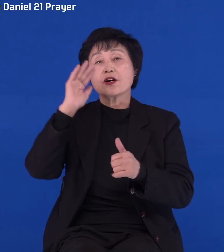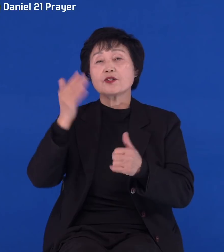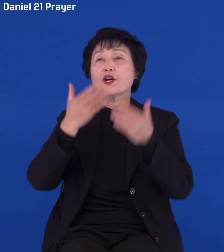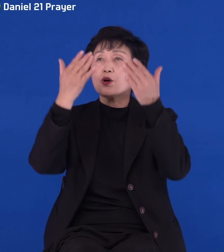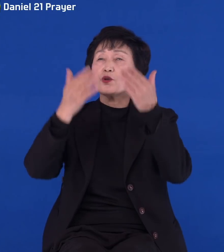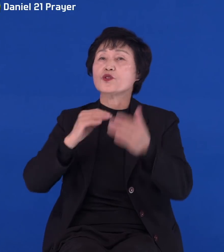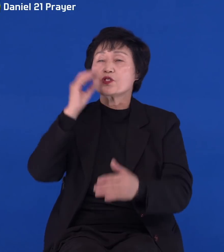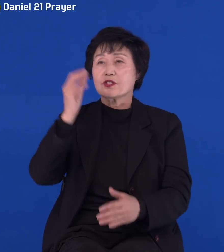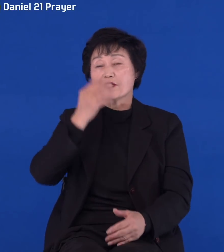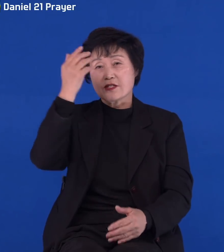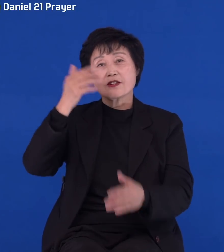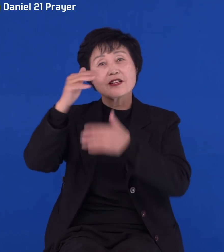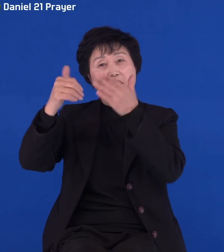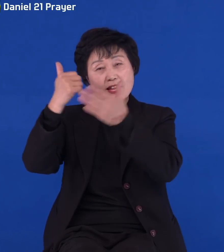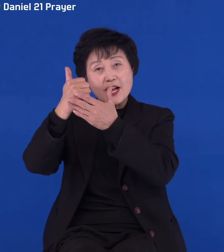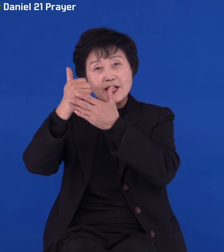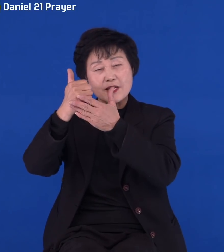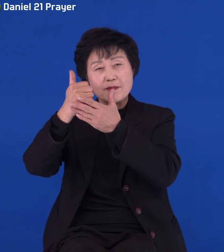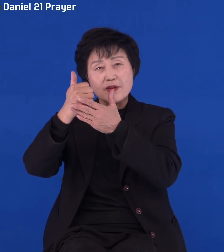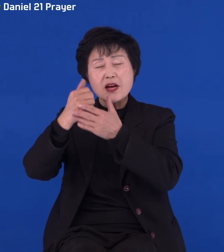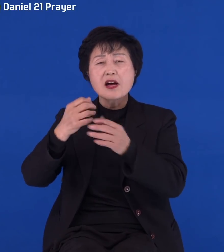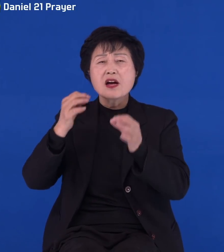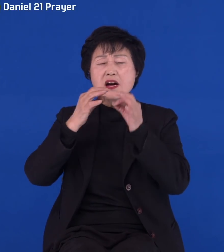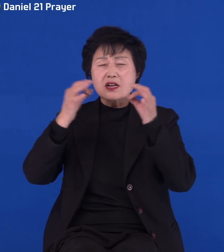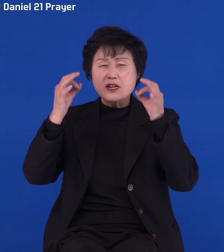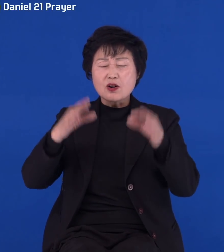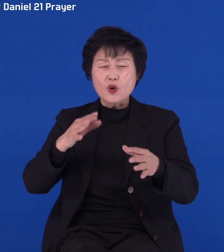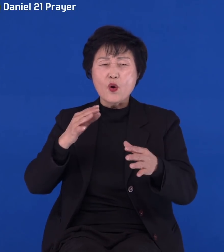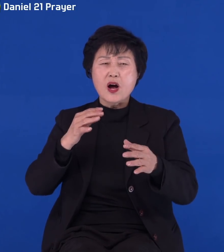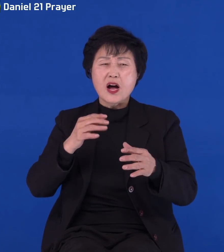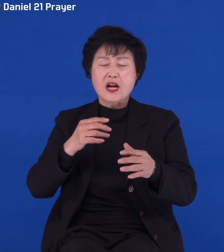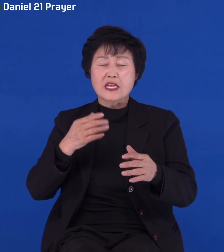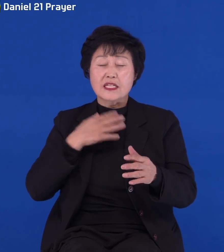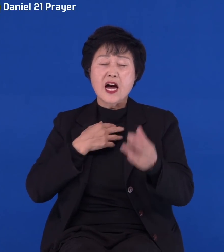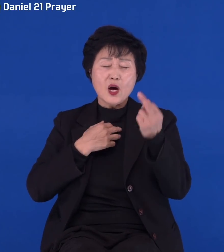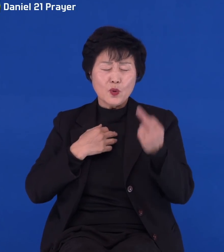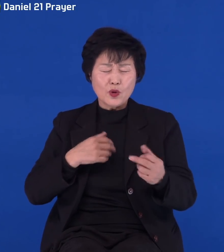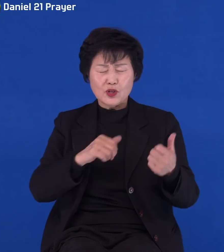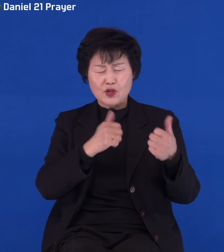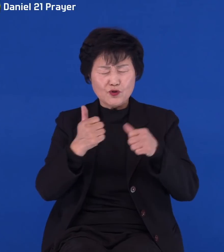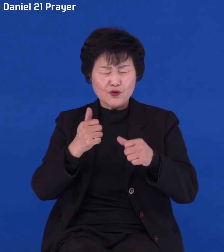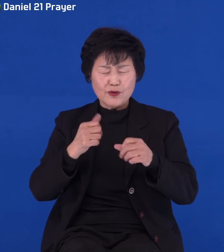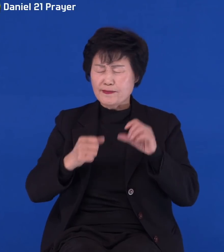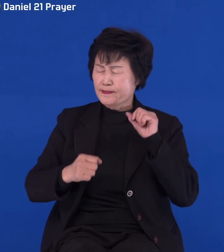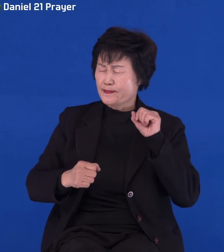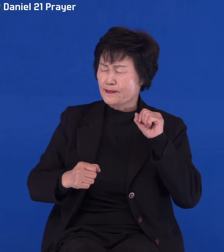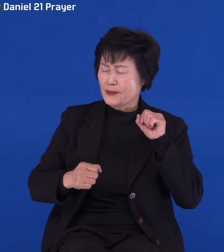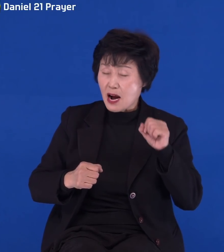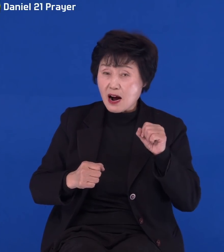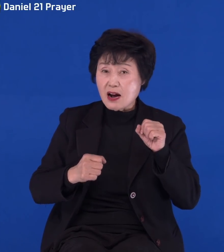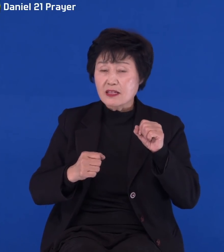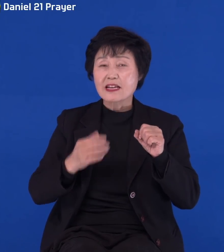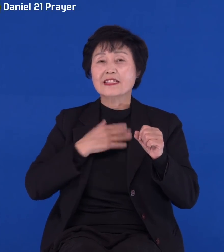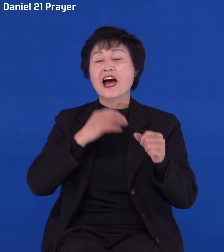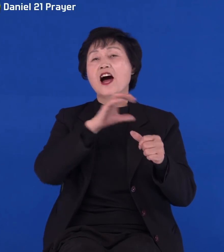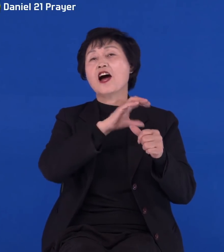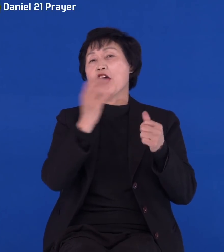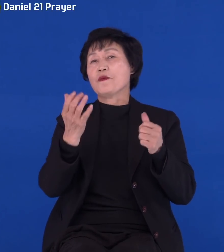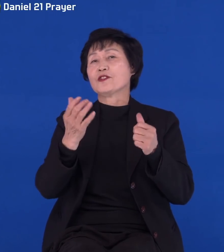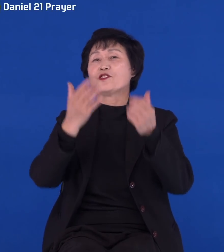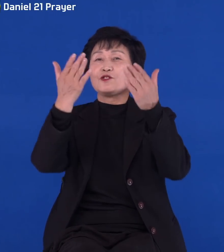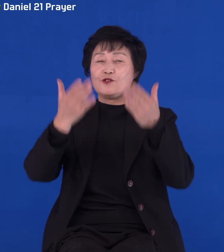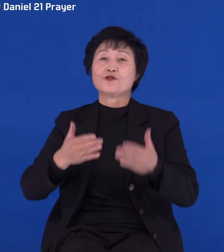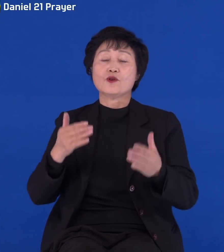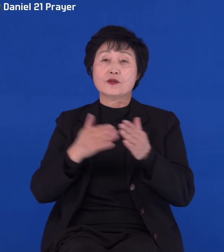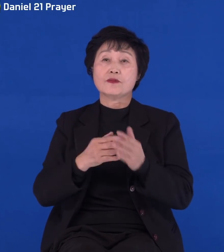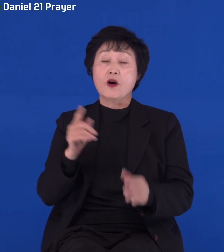임하더니 저를 해방시켜 주시는 거예요. 할렐루야. 이 좋은 성령이 예수 믿는 자에게 누구나 다 있다는 거예요. 제가 어떤 사람이 이렇게 간증하면